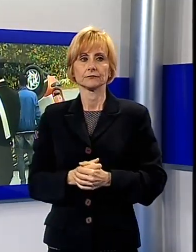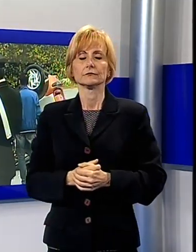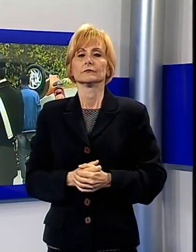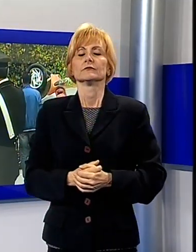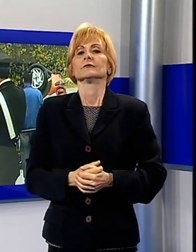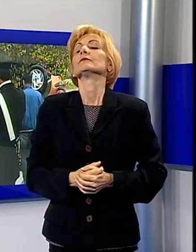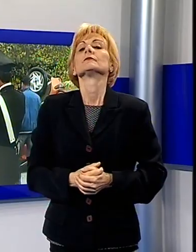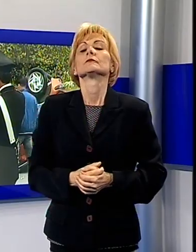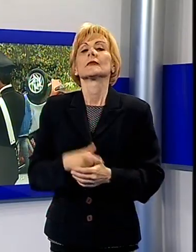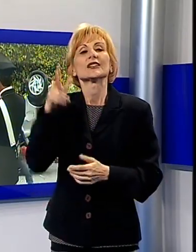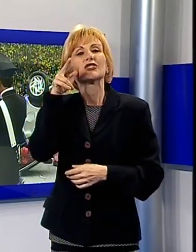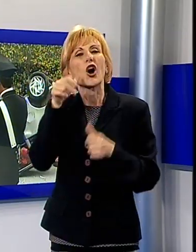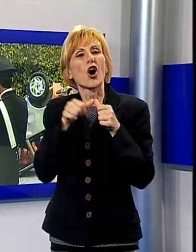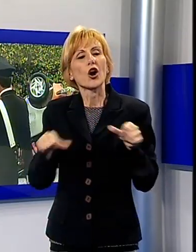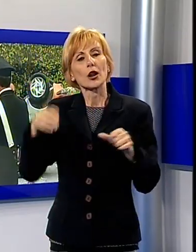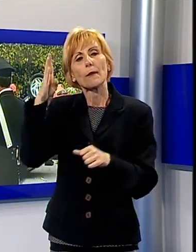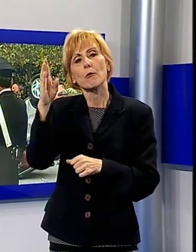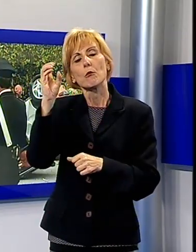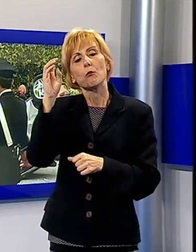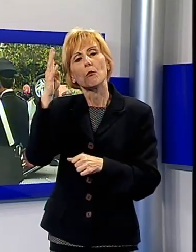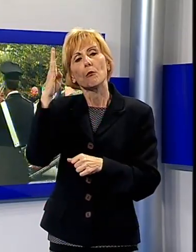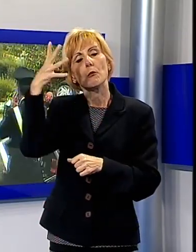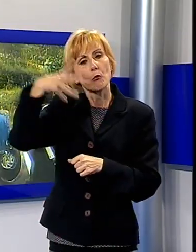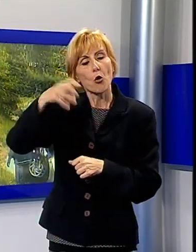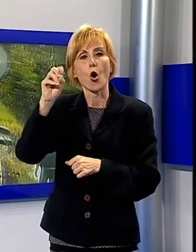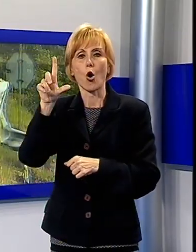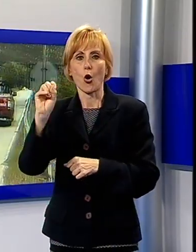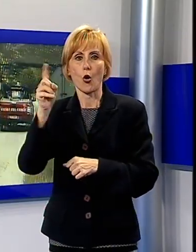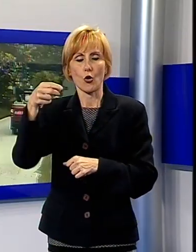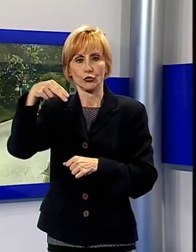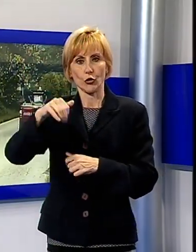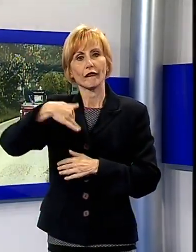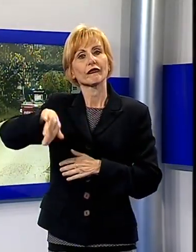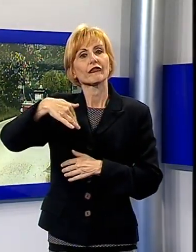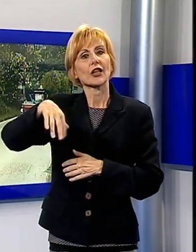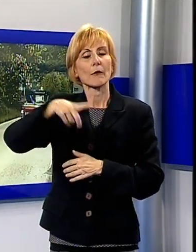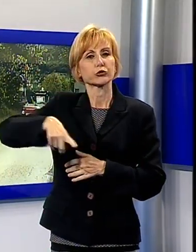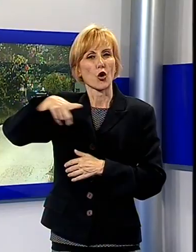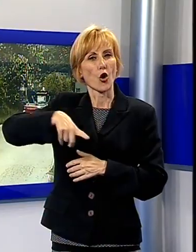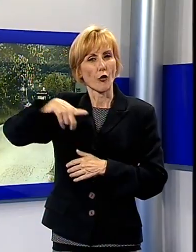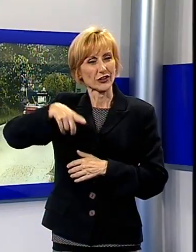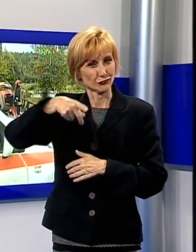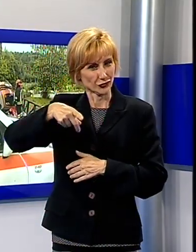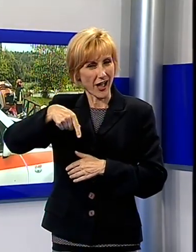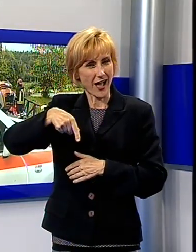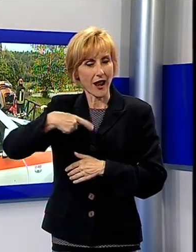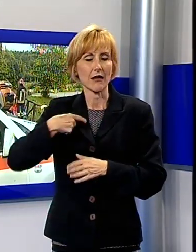a Mologno si è ribaltata a bordo della sua Fiat 600 sulla via provinciale che dalla Gallicano porta a Mologno nei pressi degli impianti